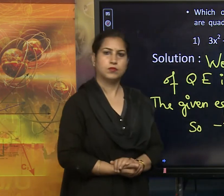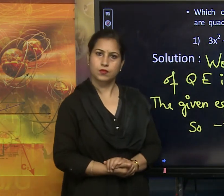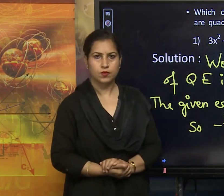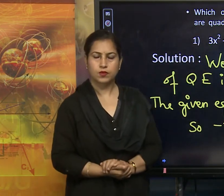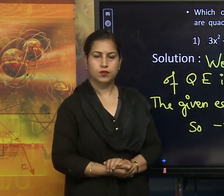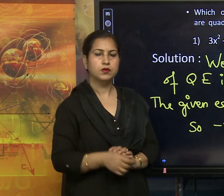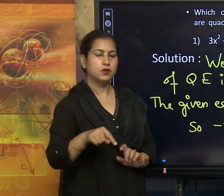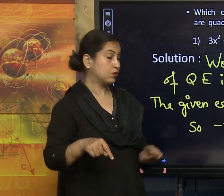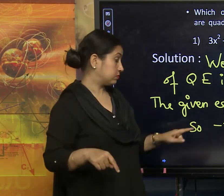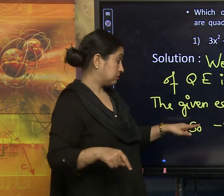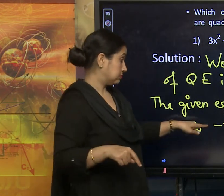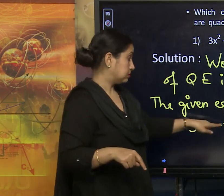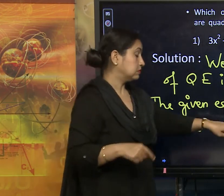तो ये इक्वेशन हमें प्राप्त हुआ।